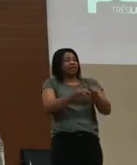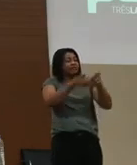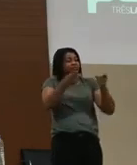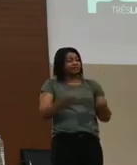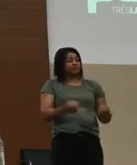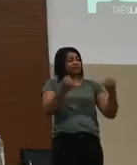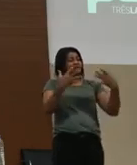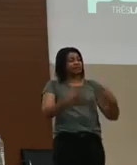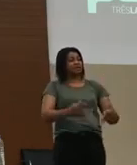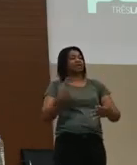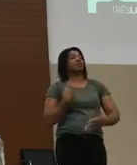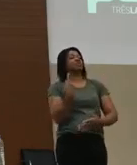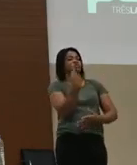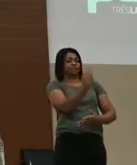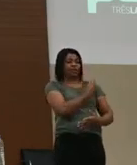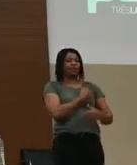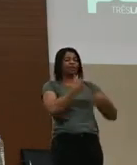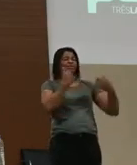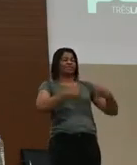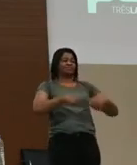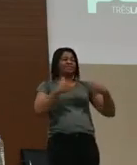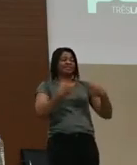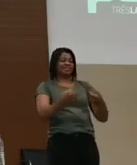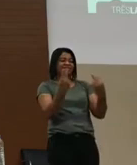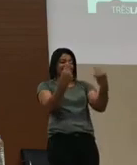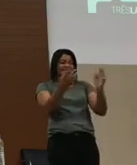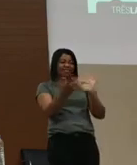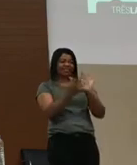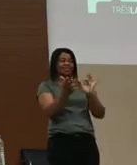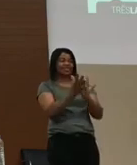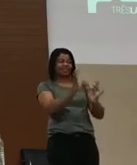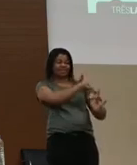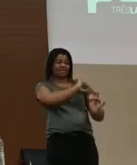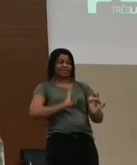aos outros como eu vos amei.